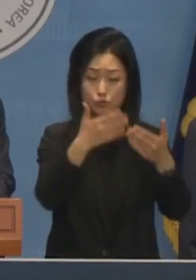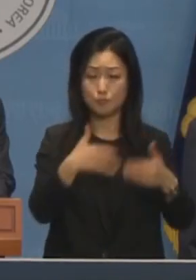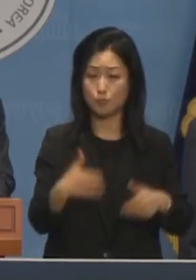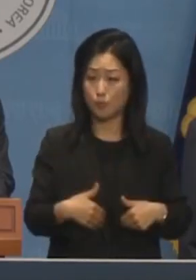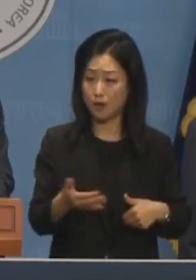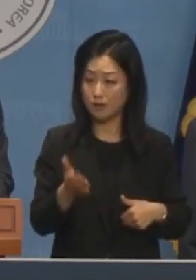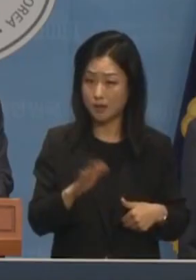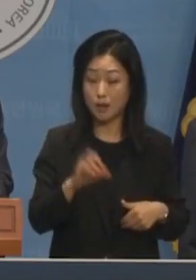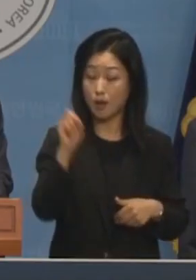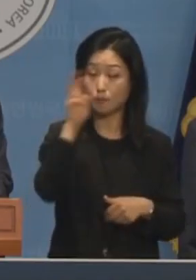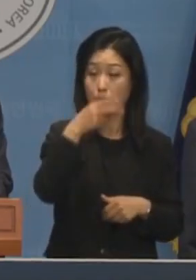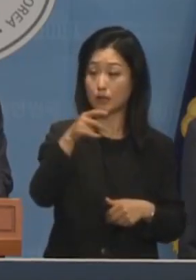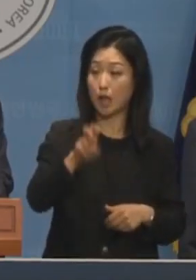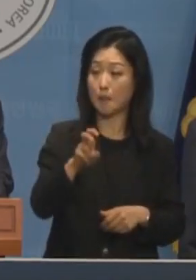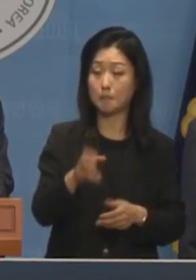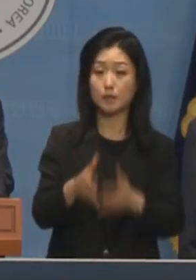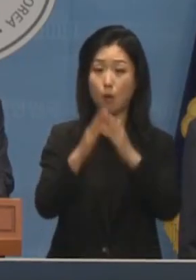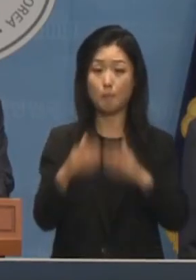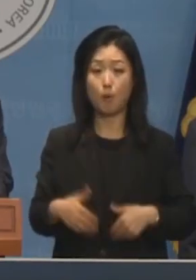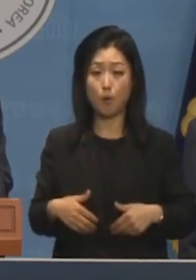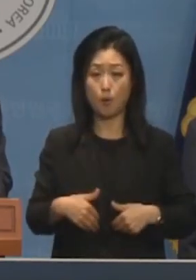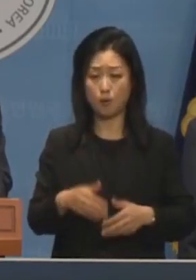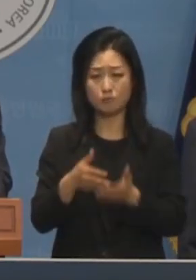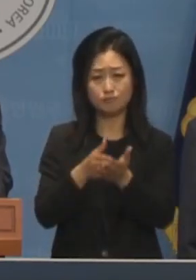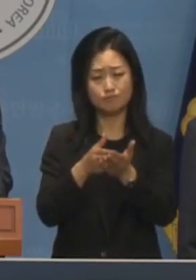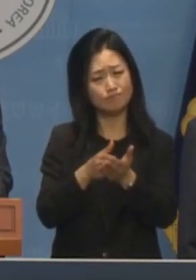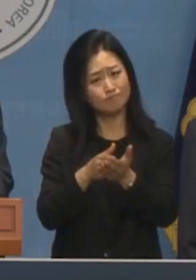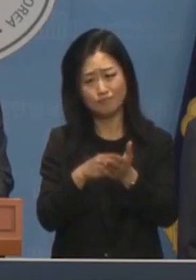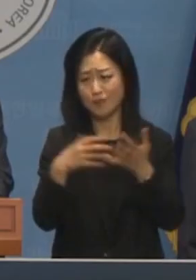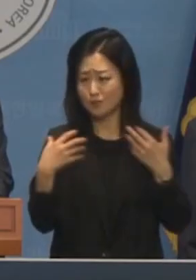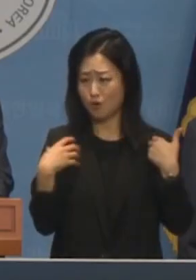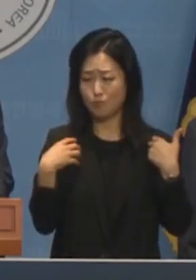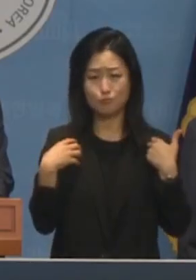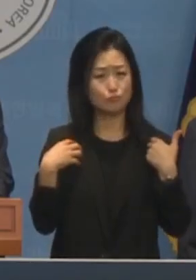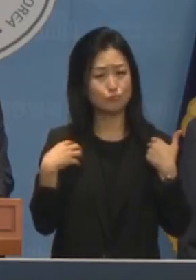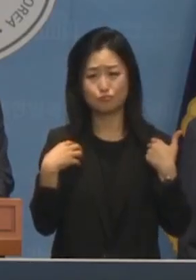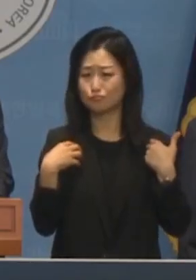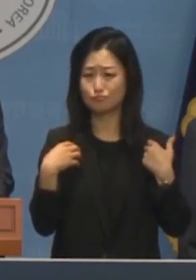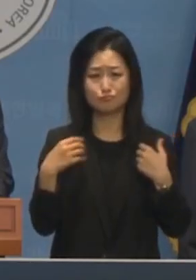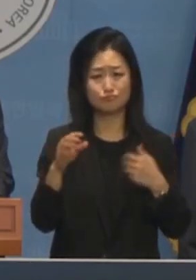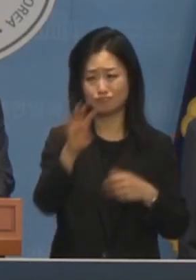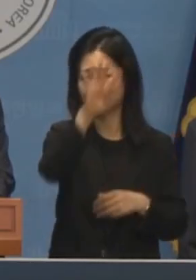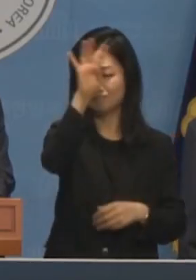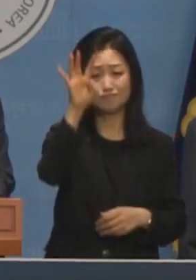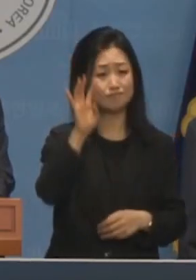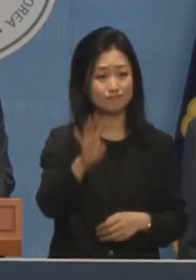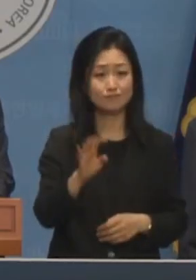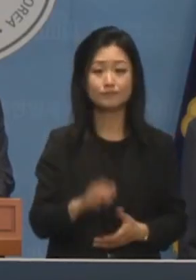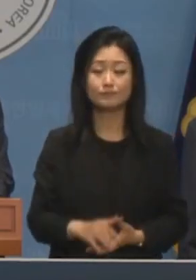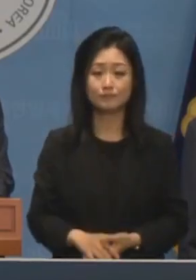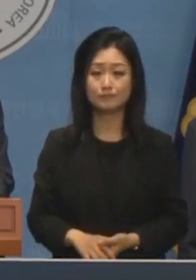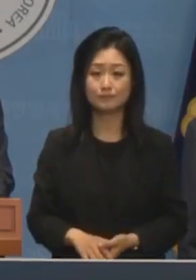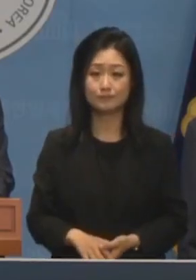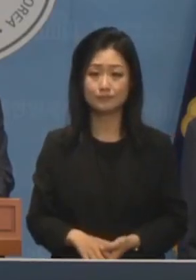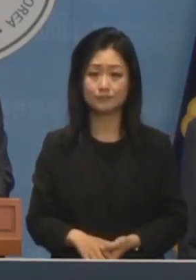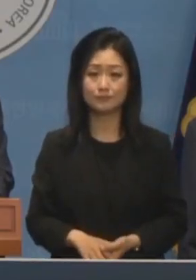않고 신규댐 건설에만 목을 매는 정부와 환경부의 저희를 의심하지 않을 수